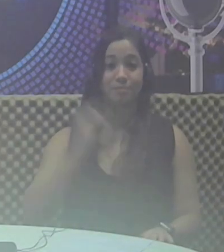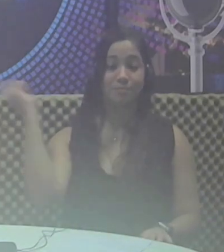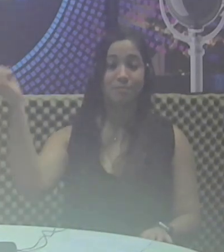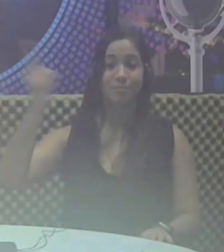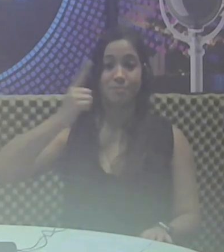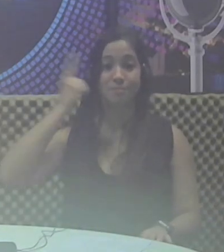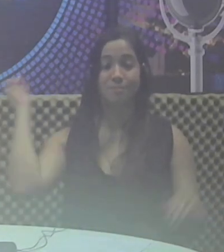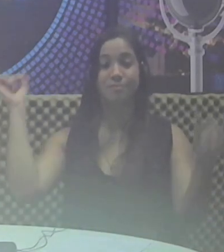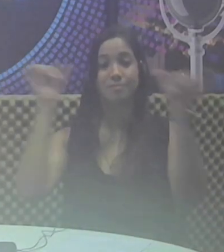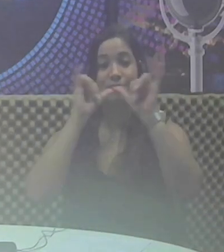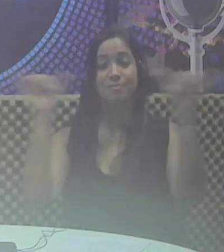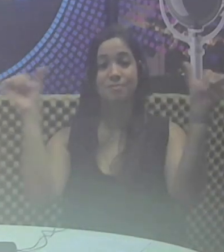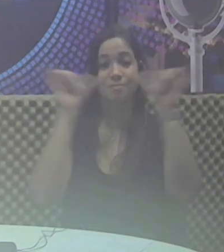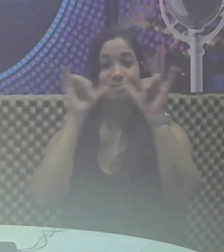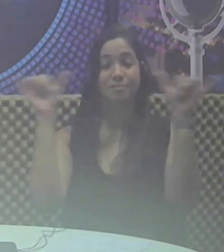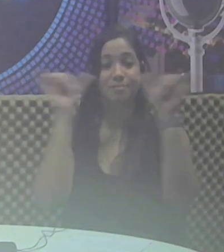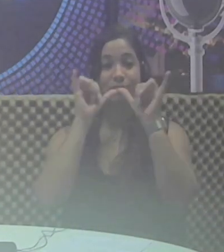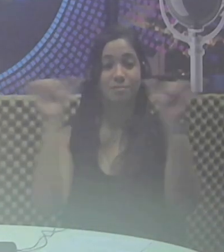Giro de